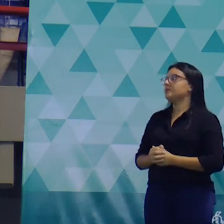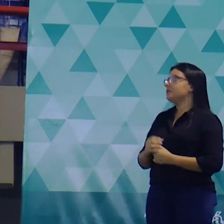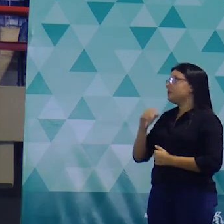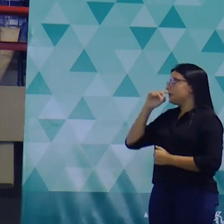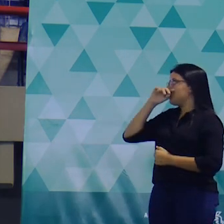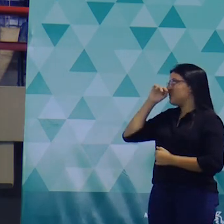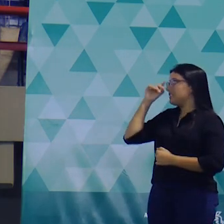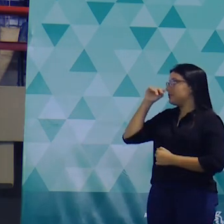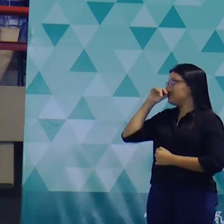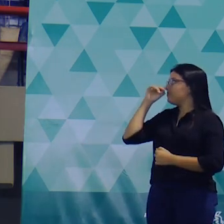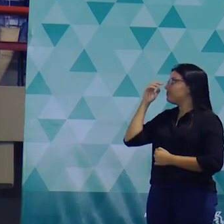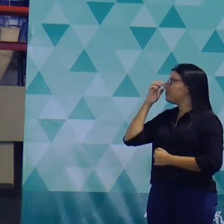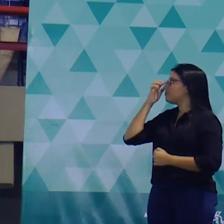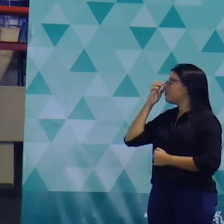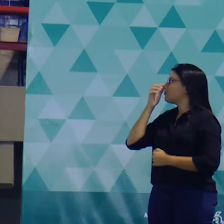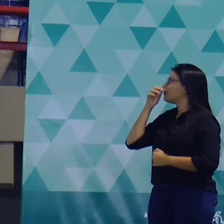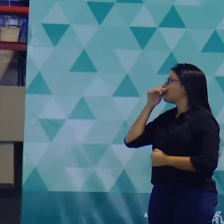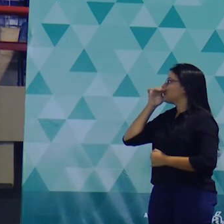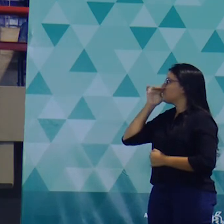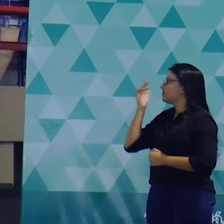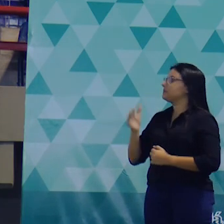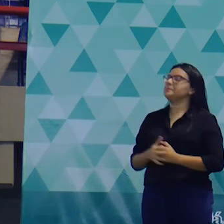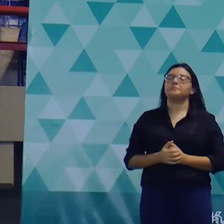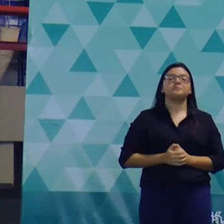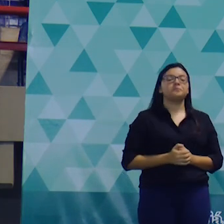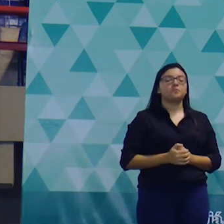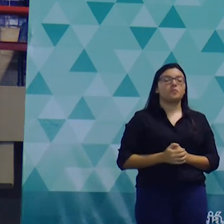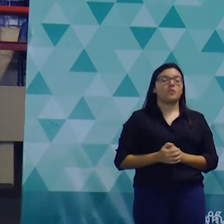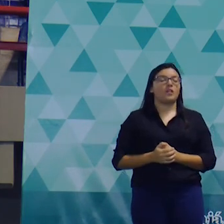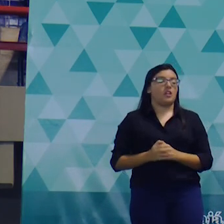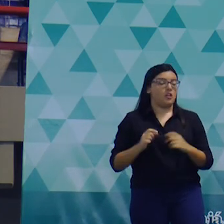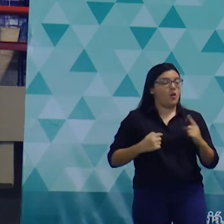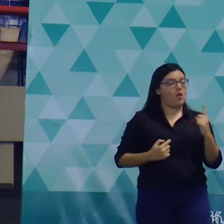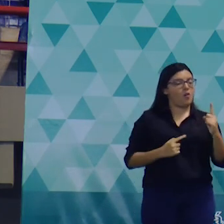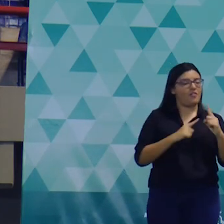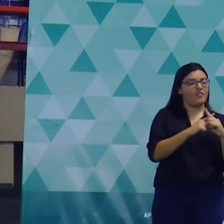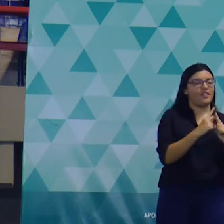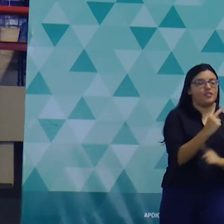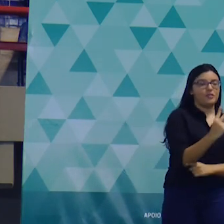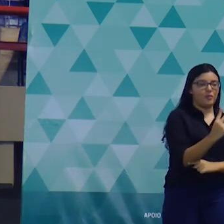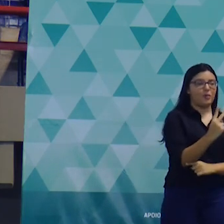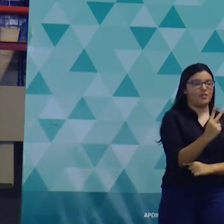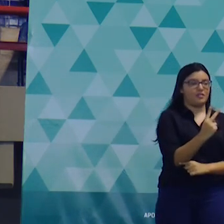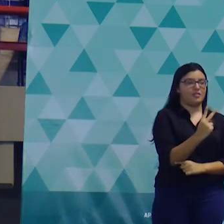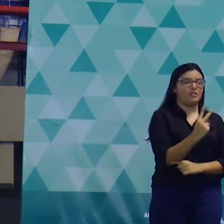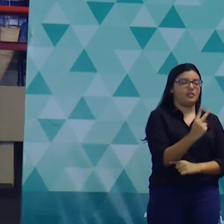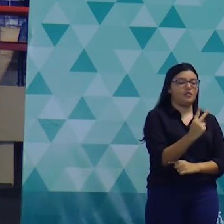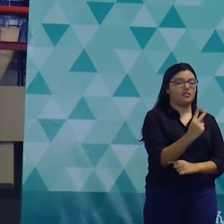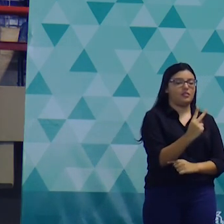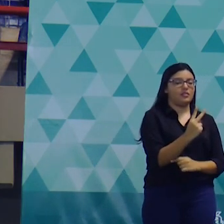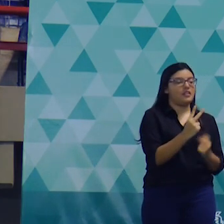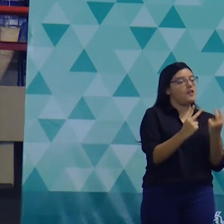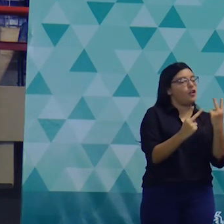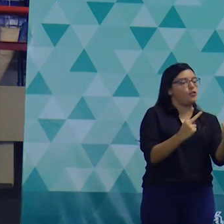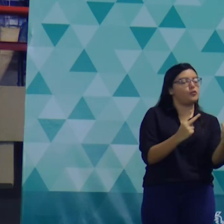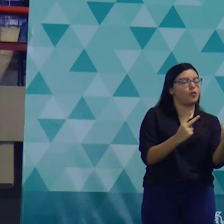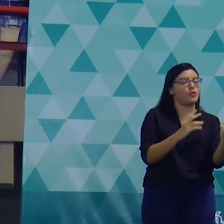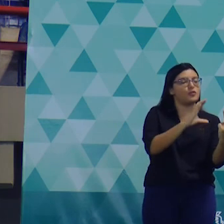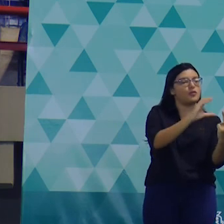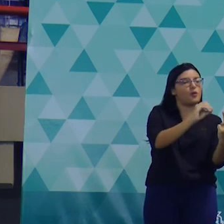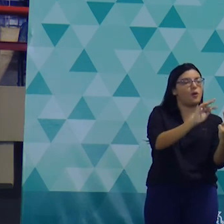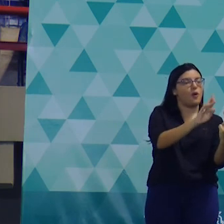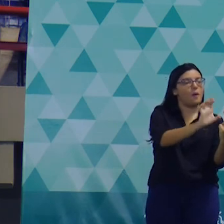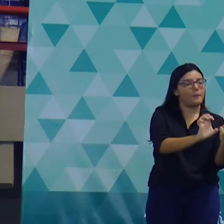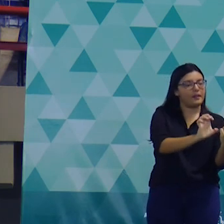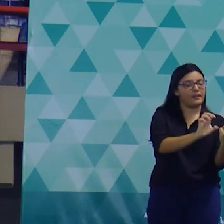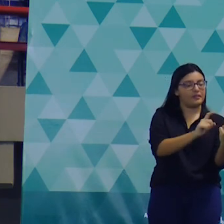Cadê o 2? Pronto, apareceu ali o 2, ó. Quando eu multiplico essa molécula por 2, eu fico com 2 átomos de cobre aqui